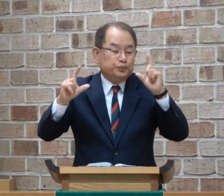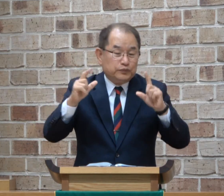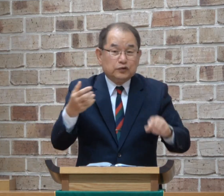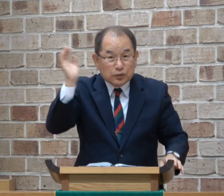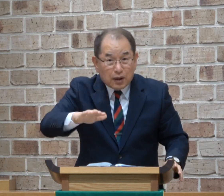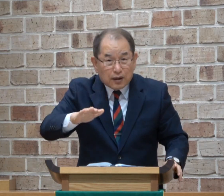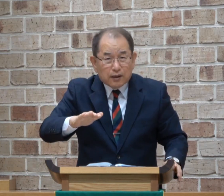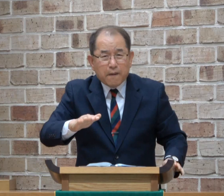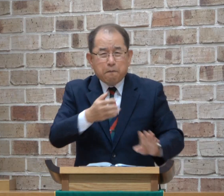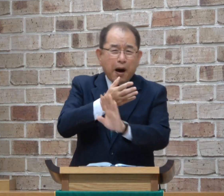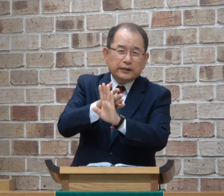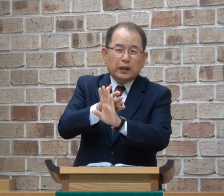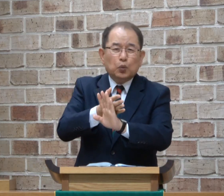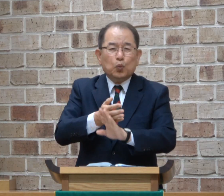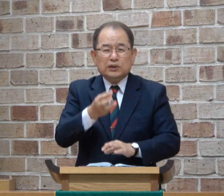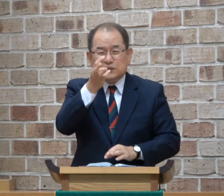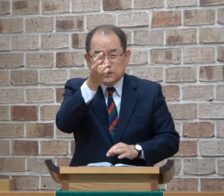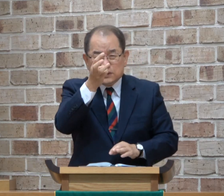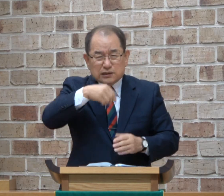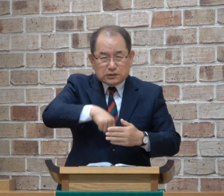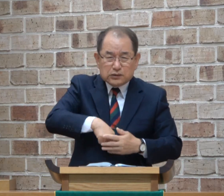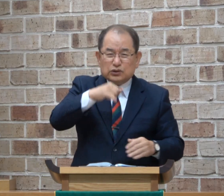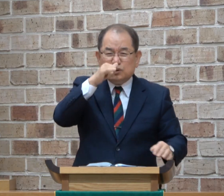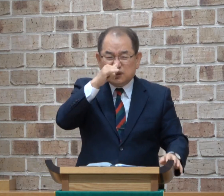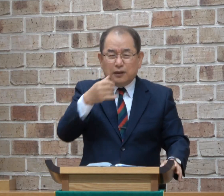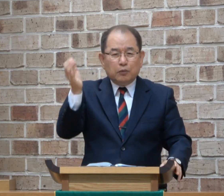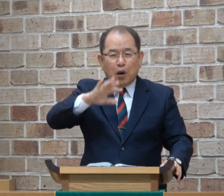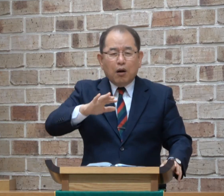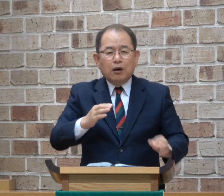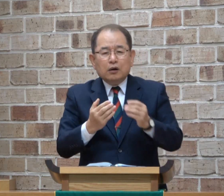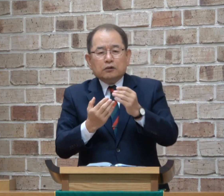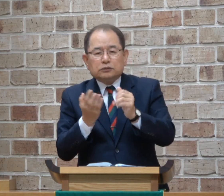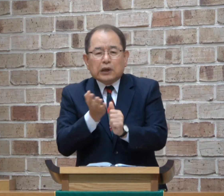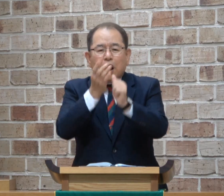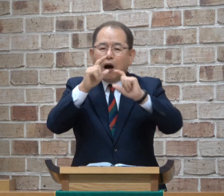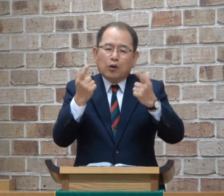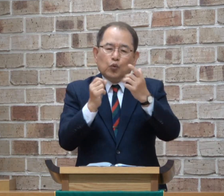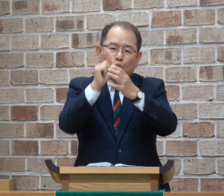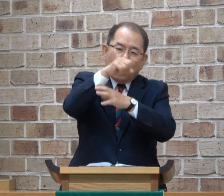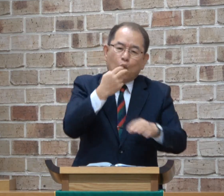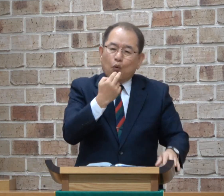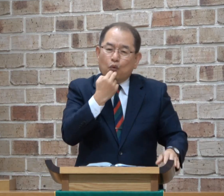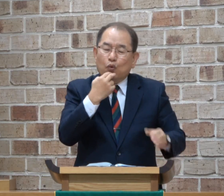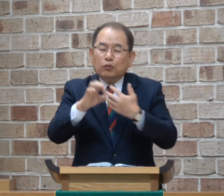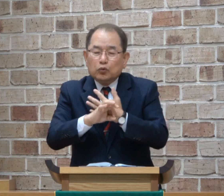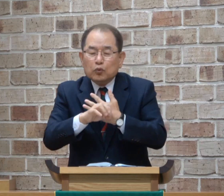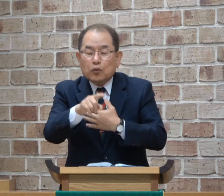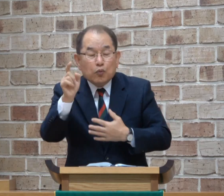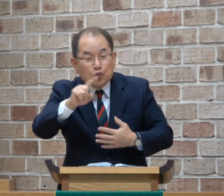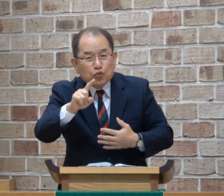반대로 씨앗이 심겨져 있지만 자라지 않고 열매를 맺지 않는다면 죽은 것과 똑같습니다.